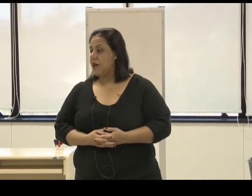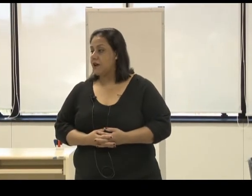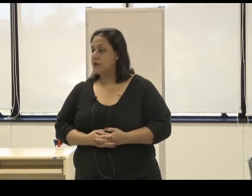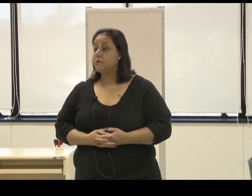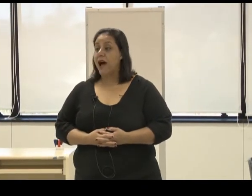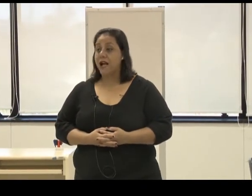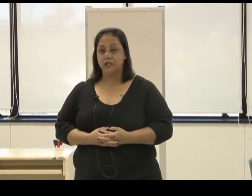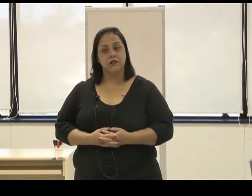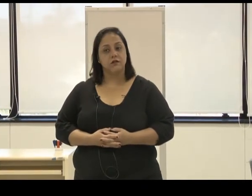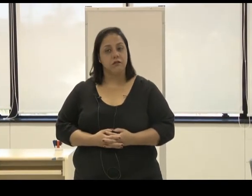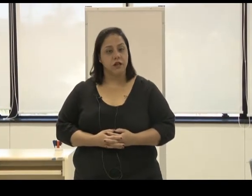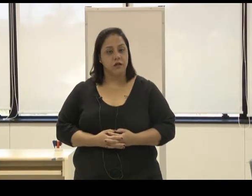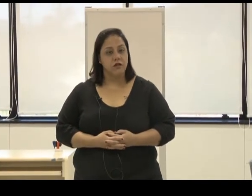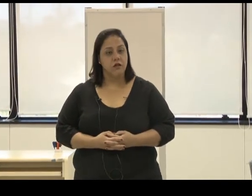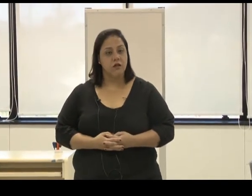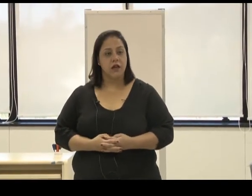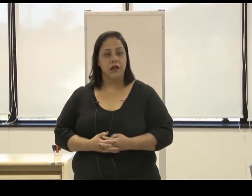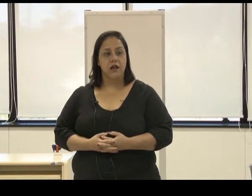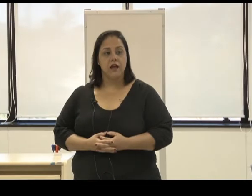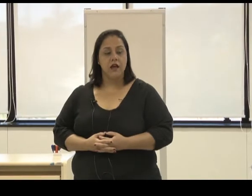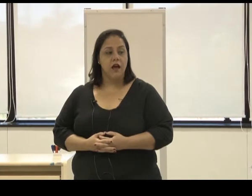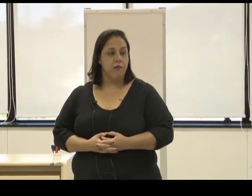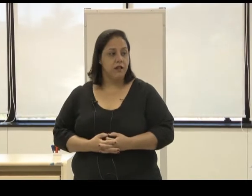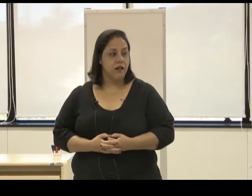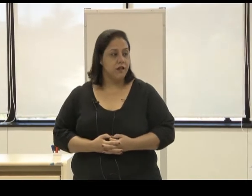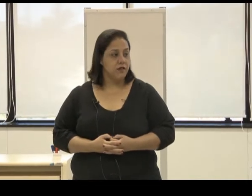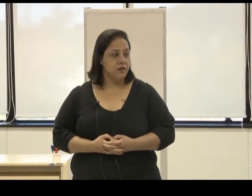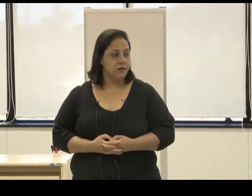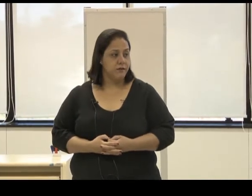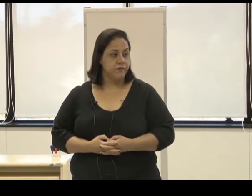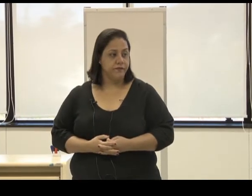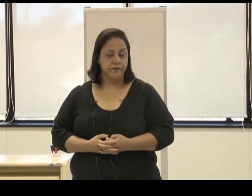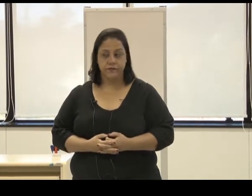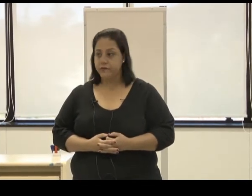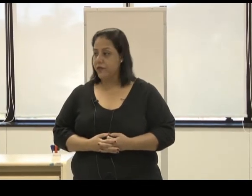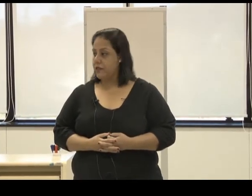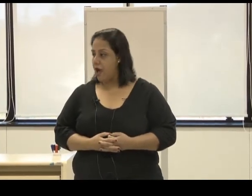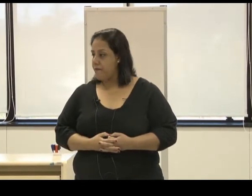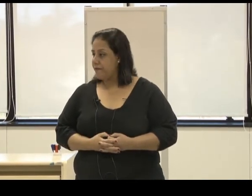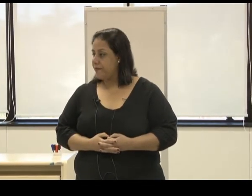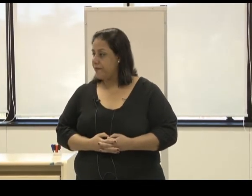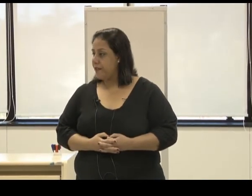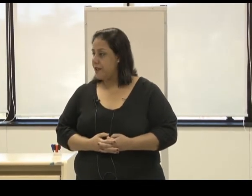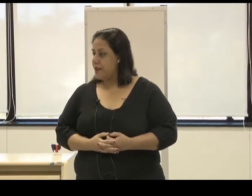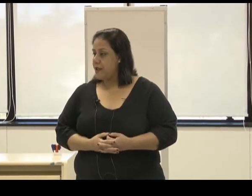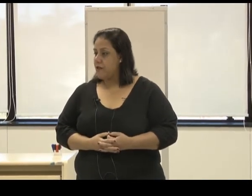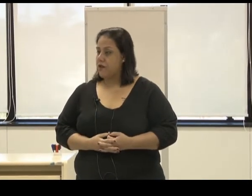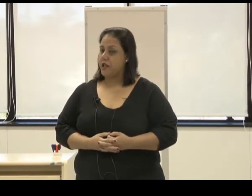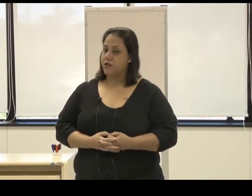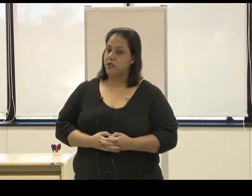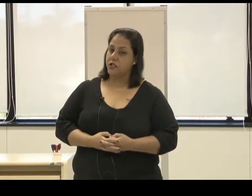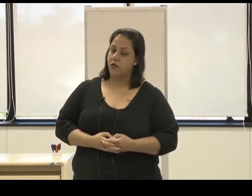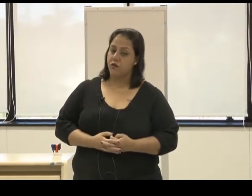grande mágica do momento é aprender a dar voz. Tá? Fora isso, a gente tem